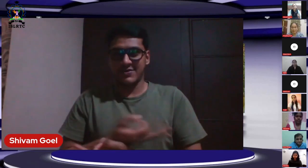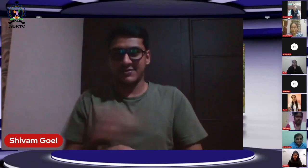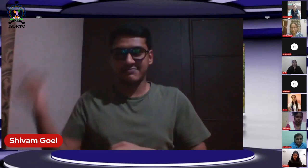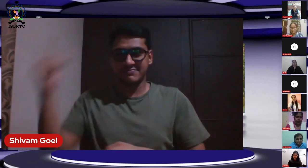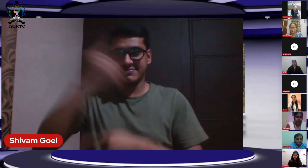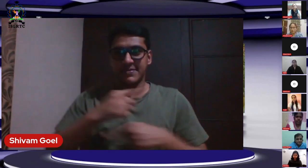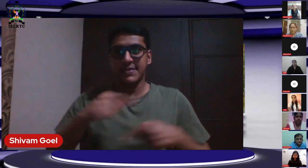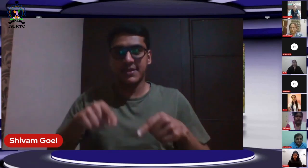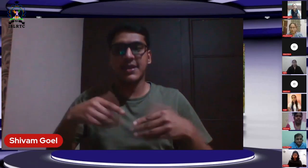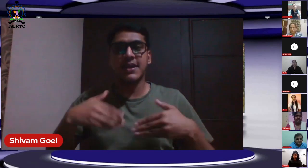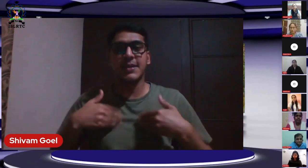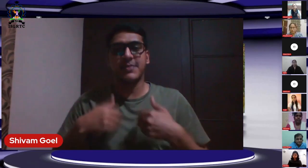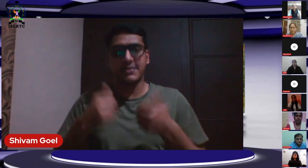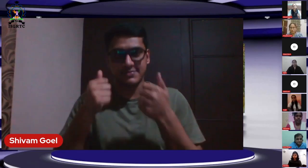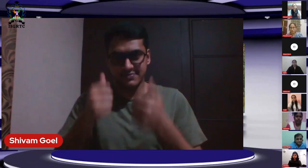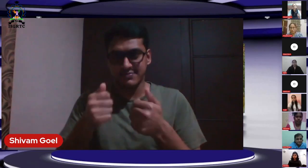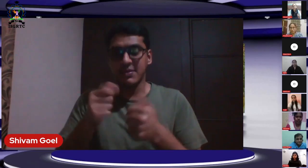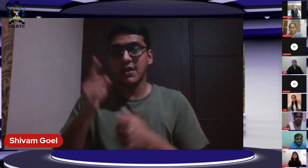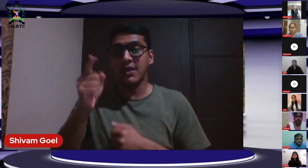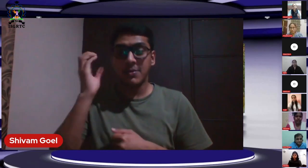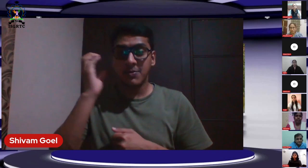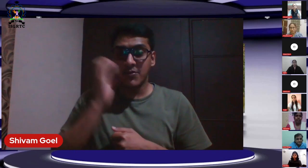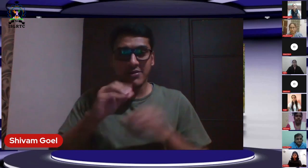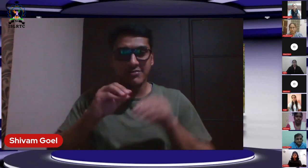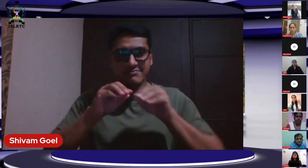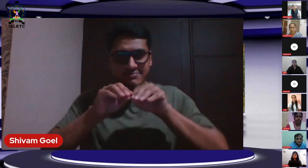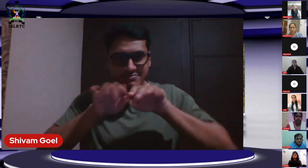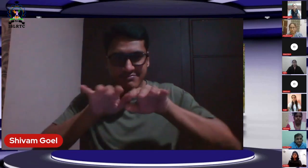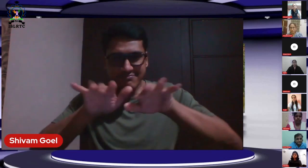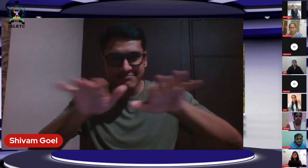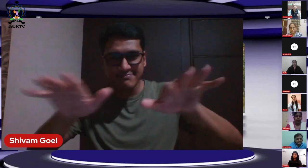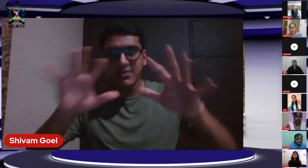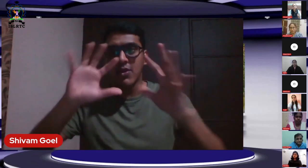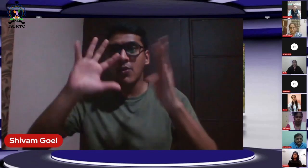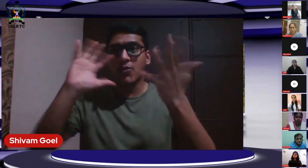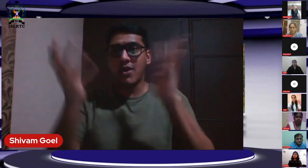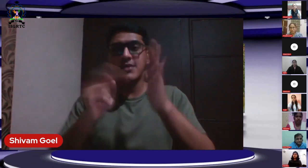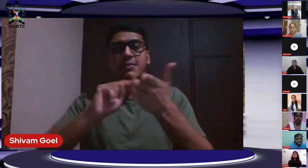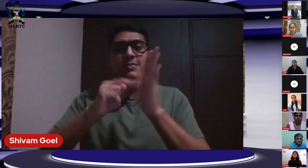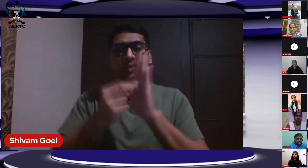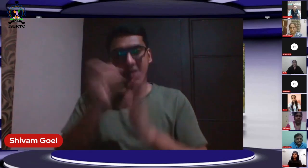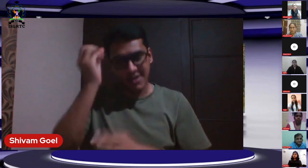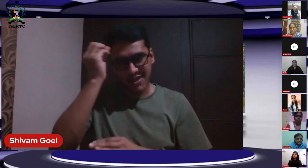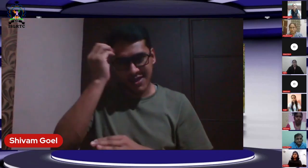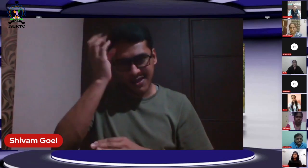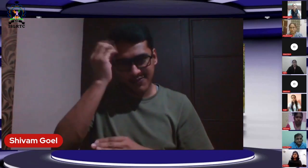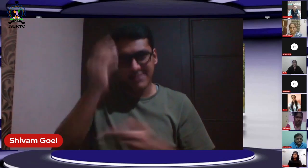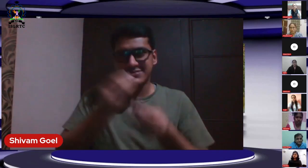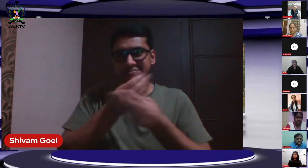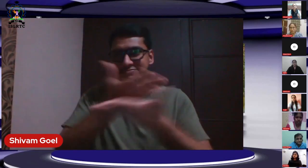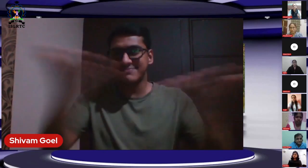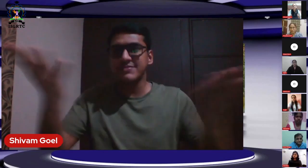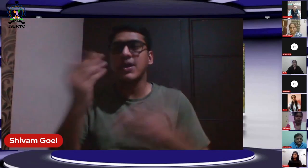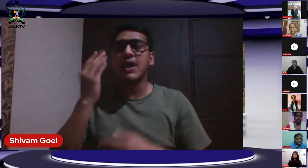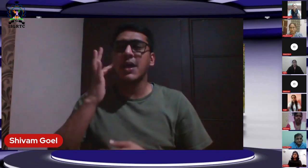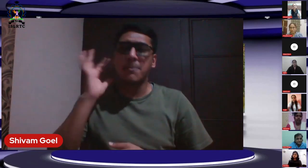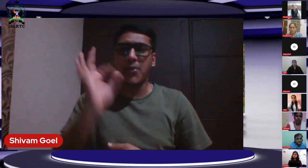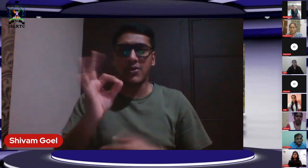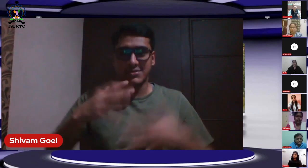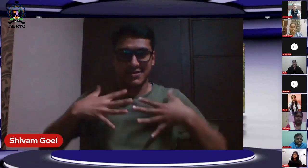दे वी आर सेलिब्रेटिंग द वर्ल्ड योगा डे एंड आई एम हैप्पी अबाउट इट। आर मोदी जी हैज